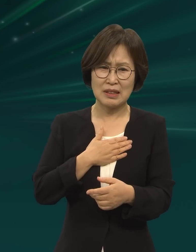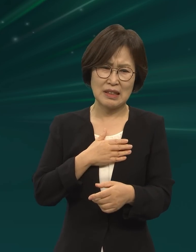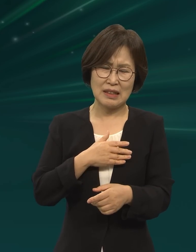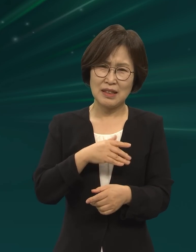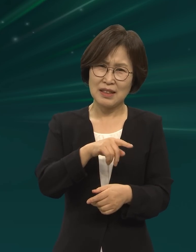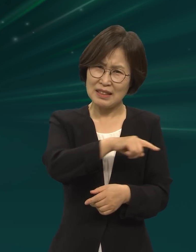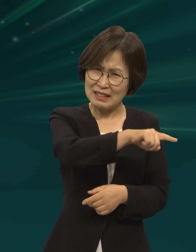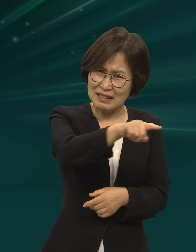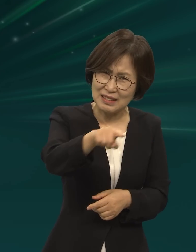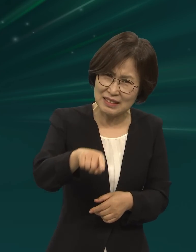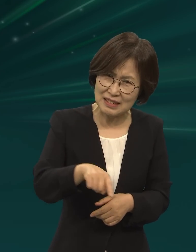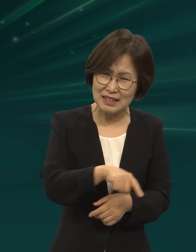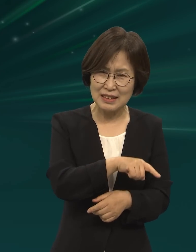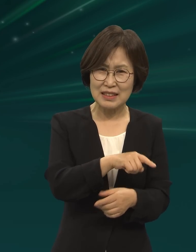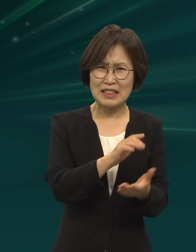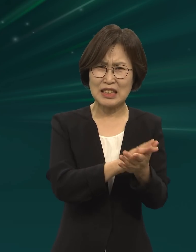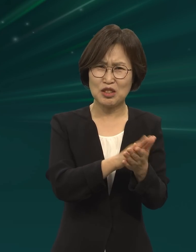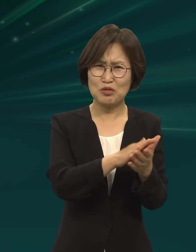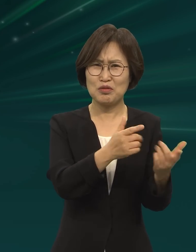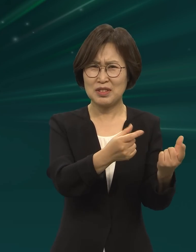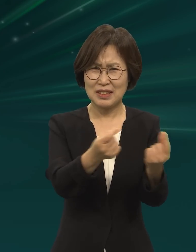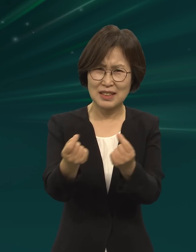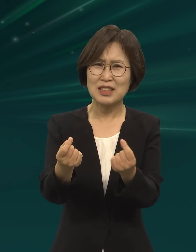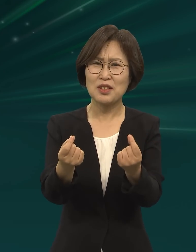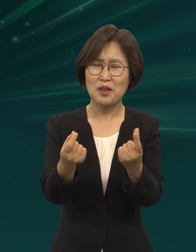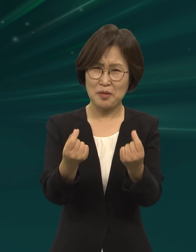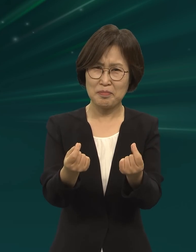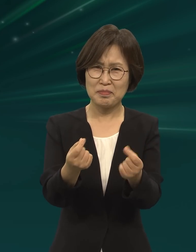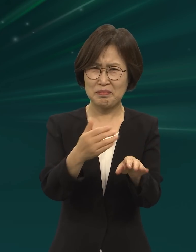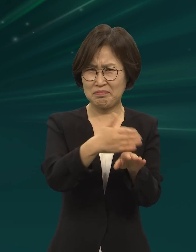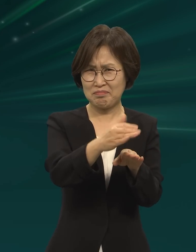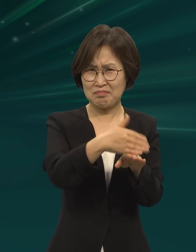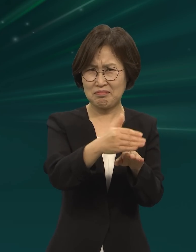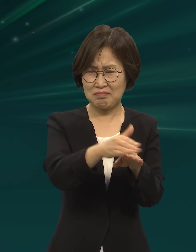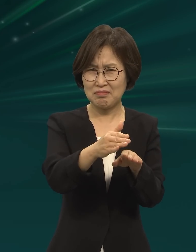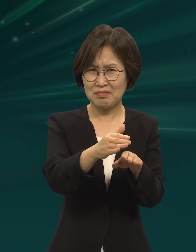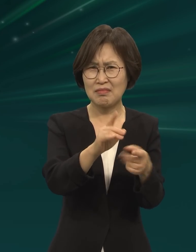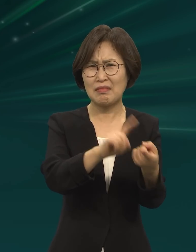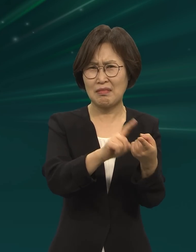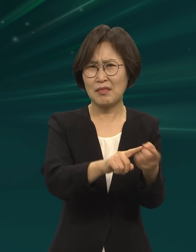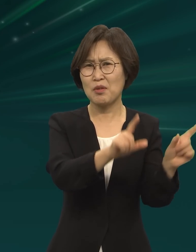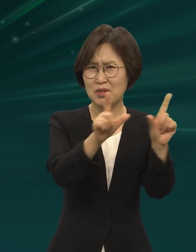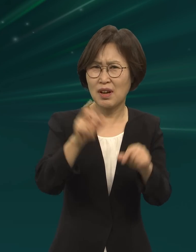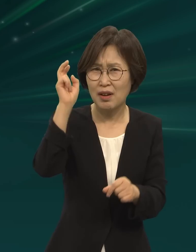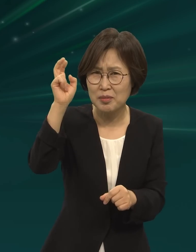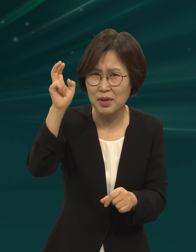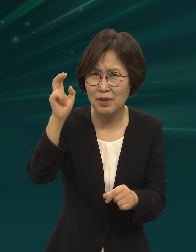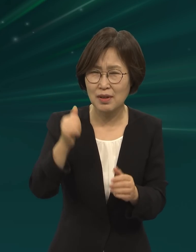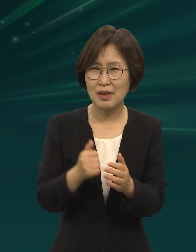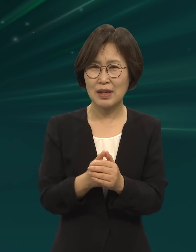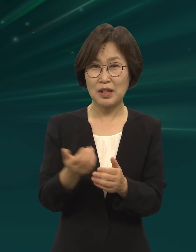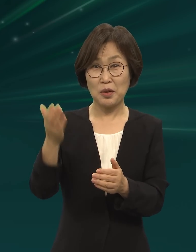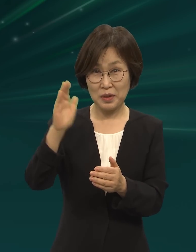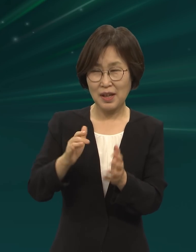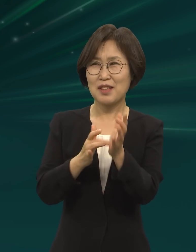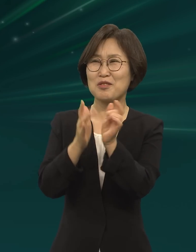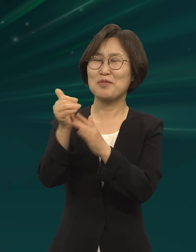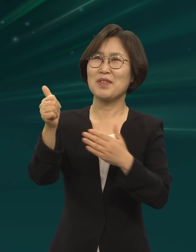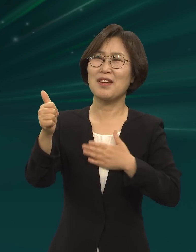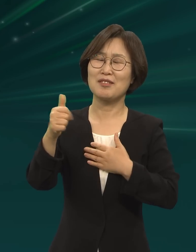수 있었습니다. 그러나 예수님께서 저를 사랑해 주시고 그 자리에서 구원을